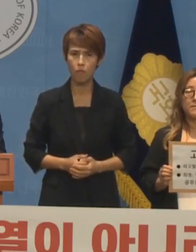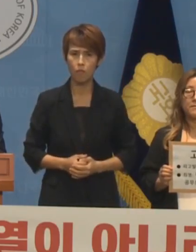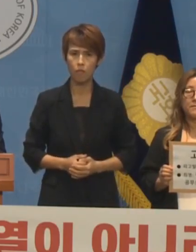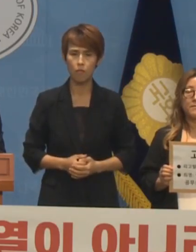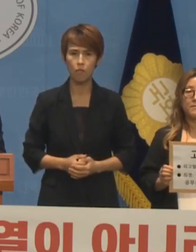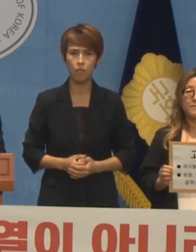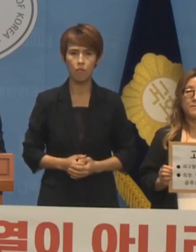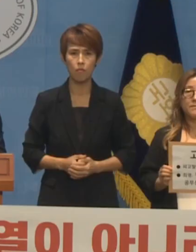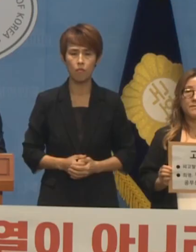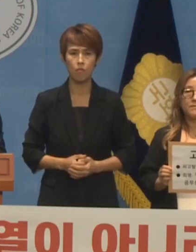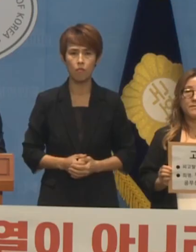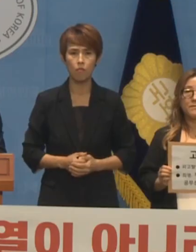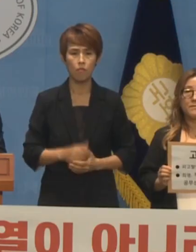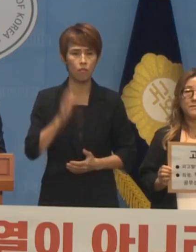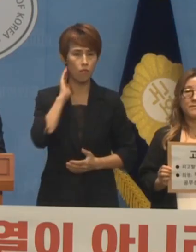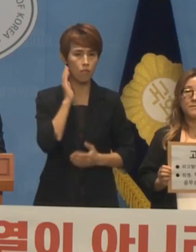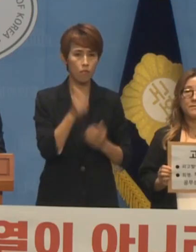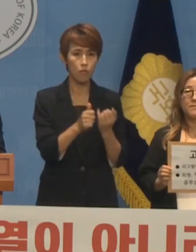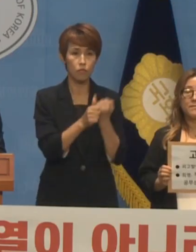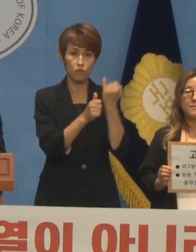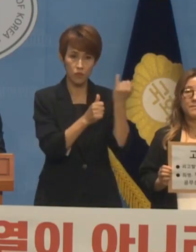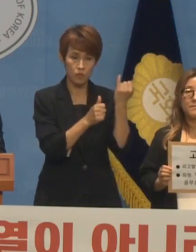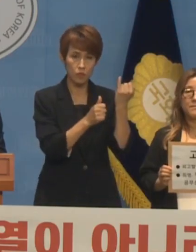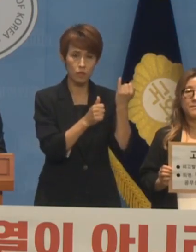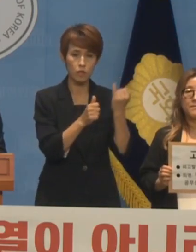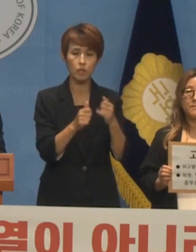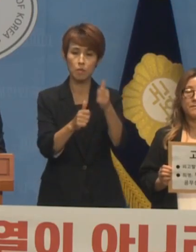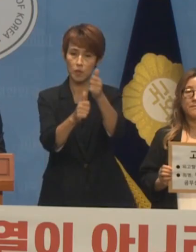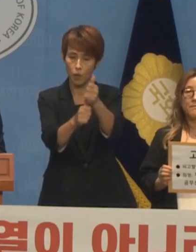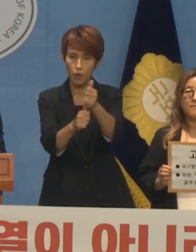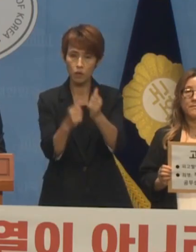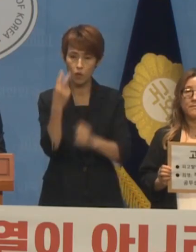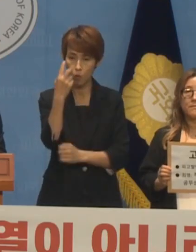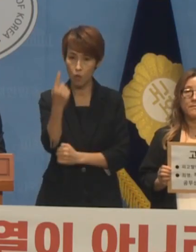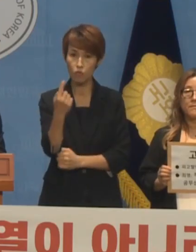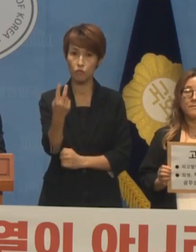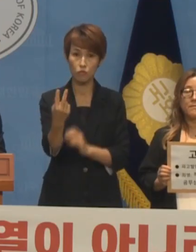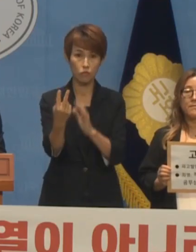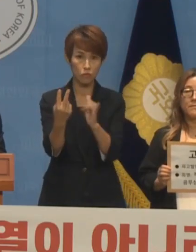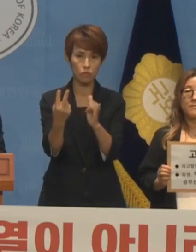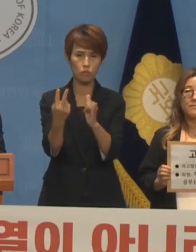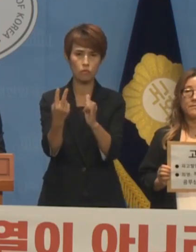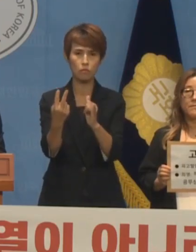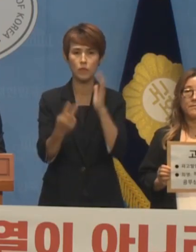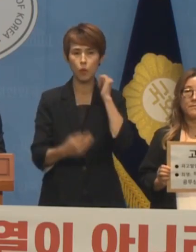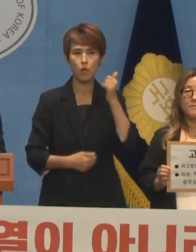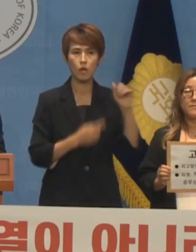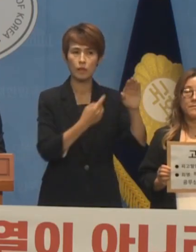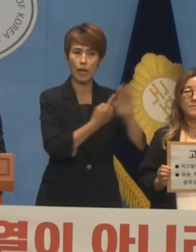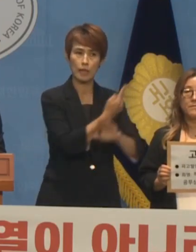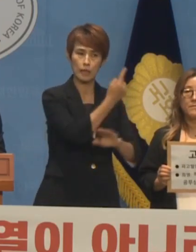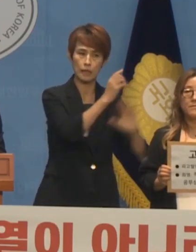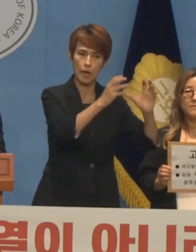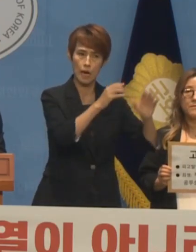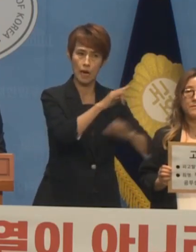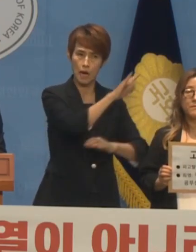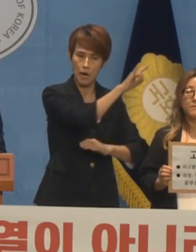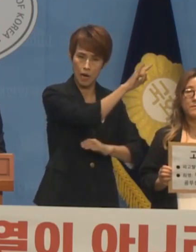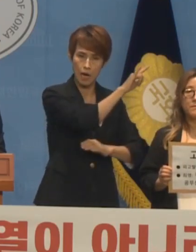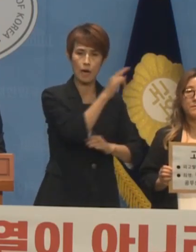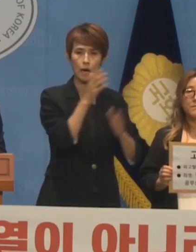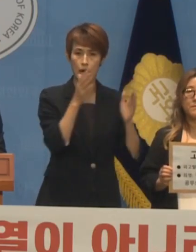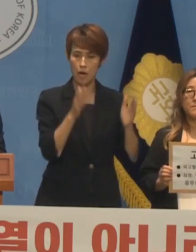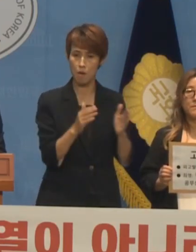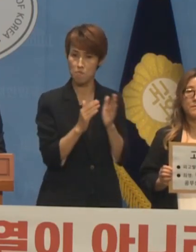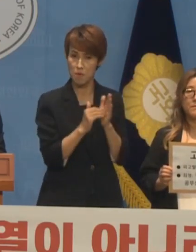이는 피고발인 김건희가 해당 비서관들과 경호원에게 대통령 해외 순방 일정이라는 국가